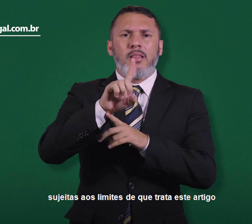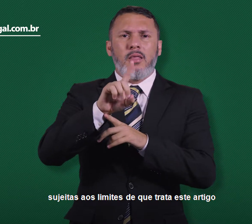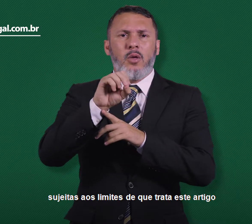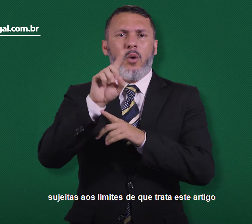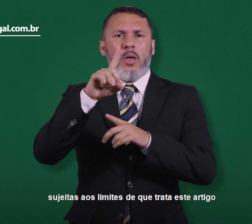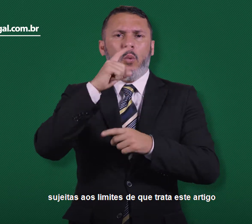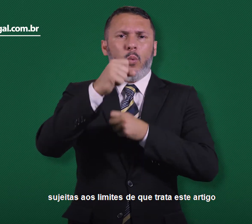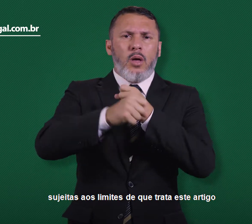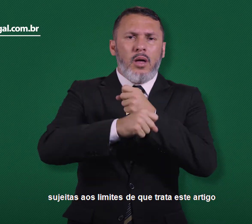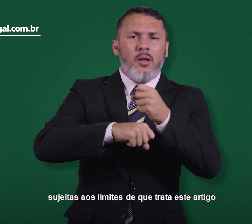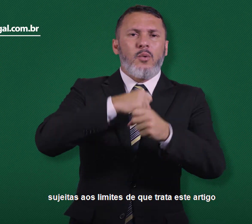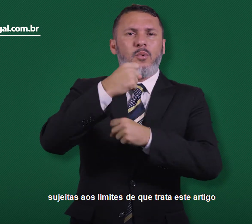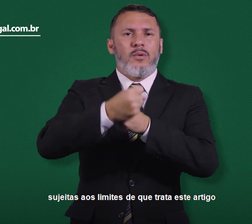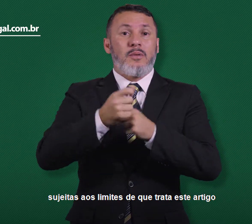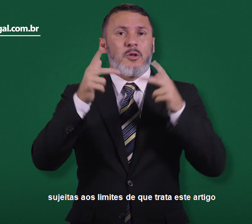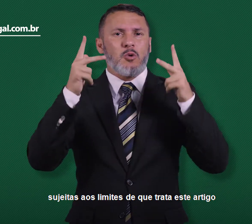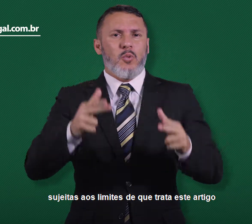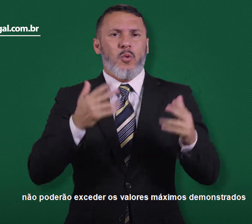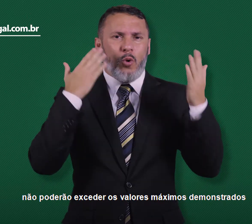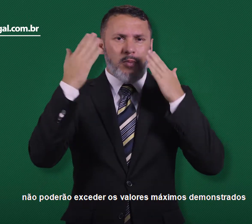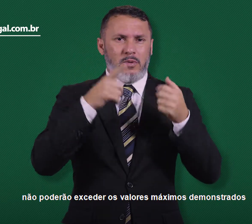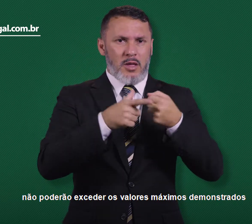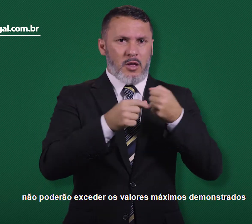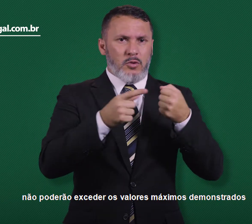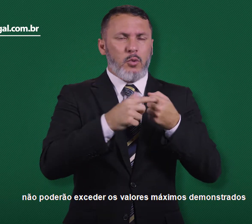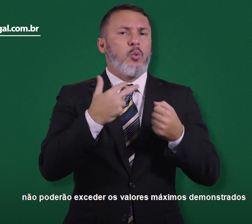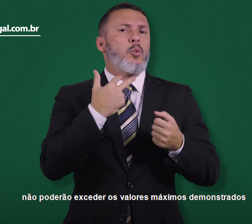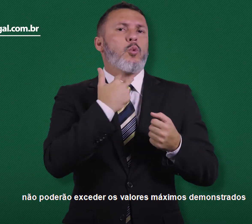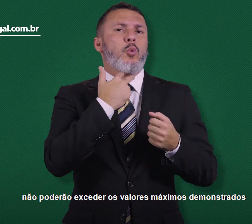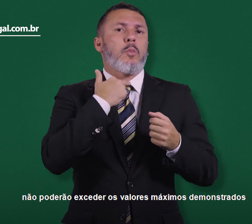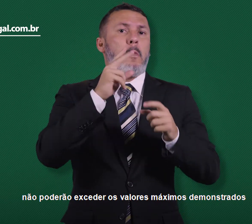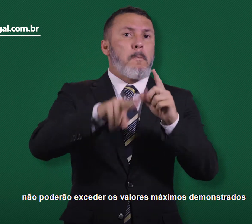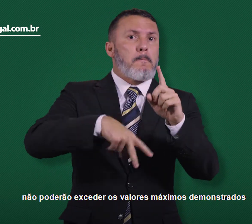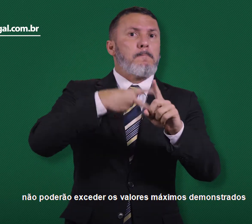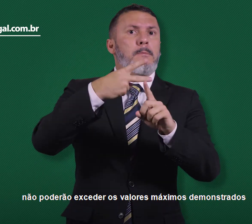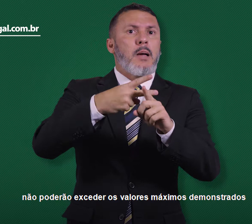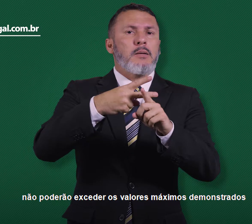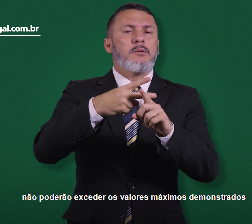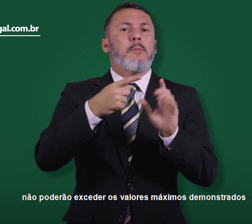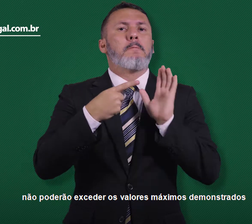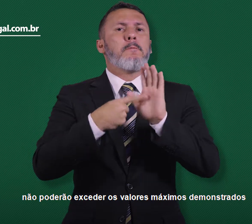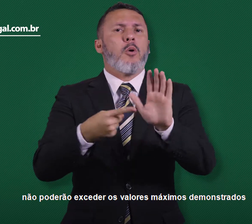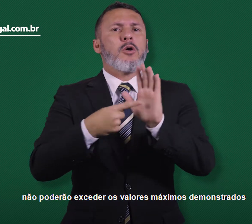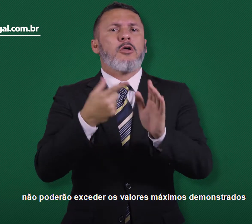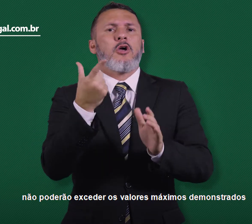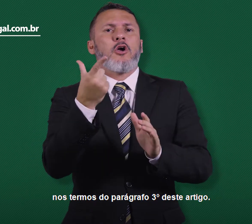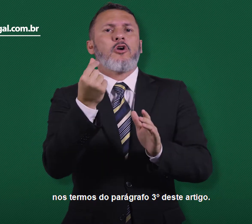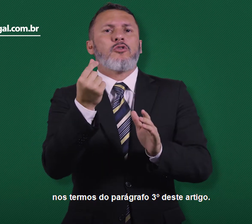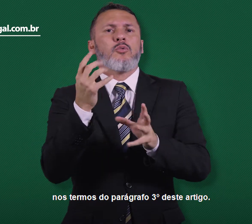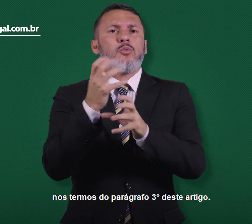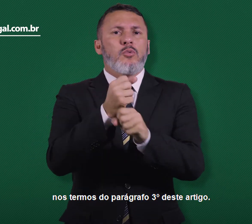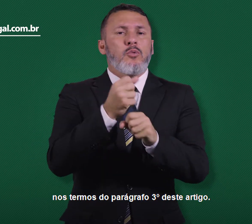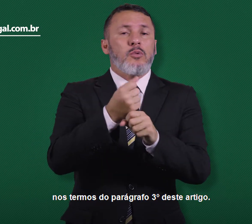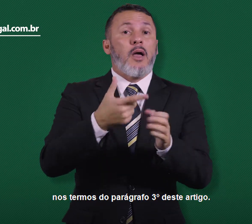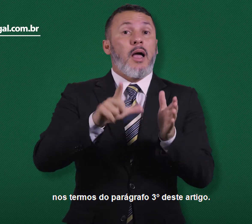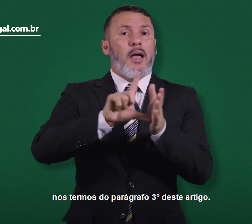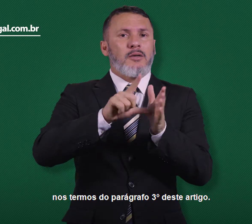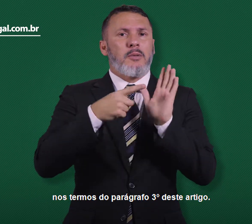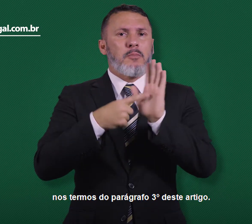aos limites de que trata este artigo, não poderão exceder os valores máximos demonstrados nos termos do parágrafo 3º